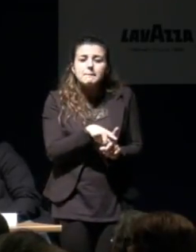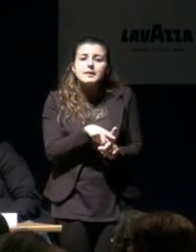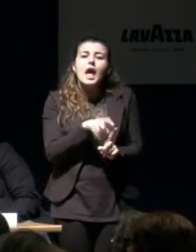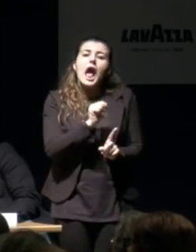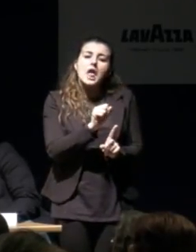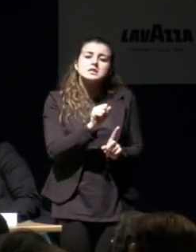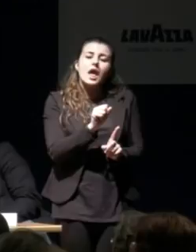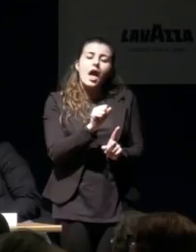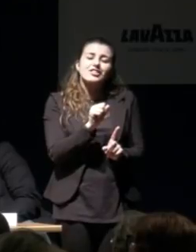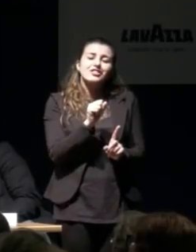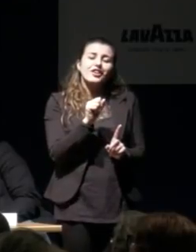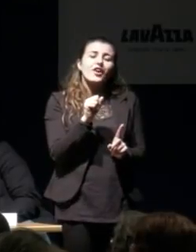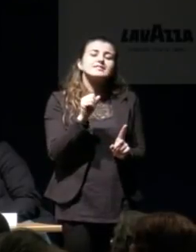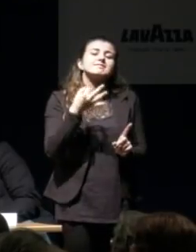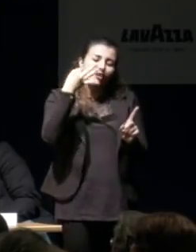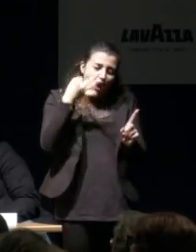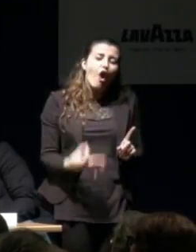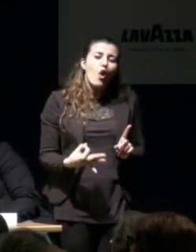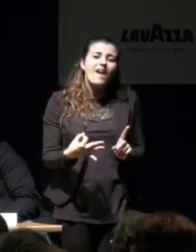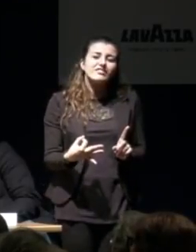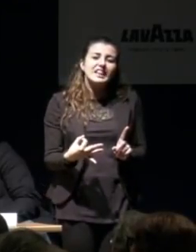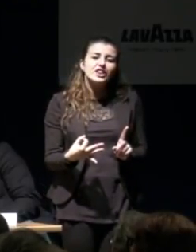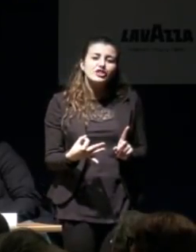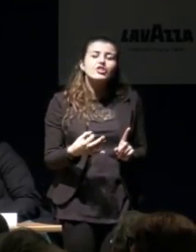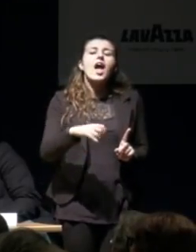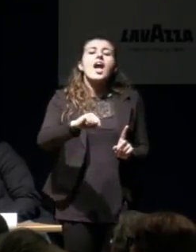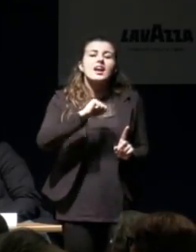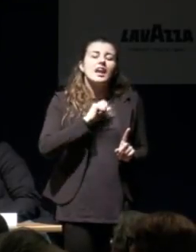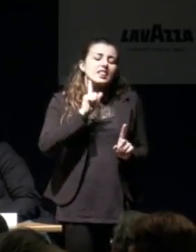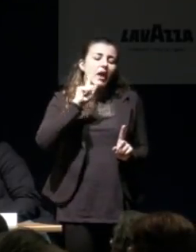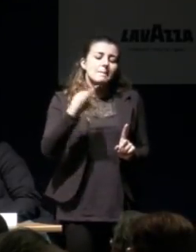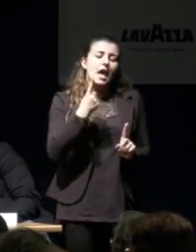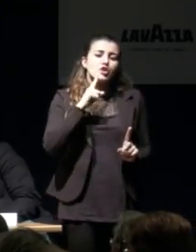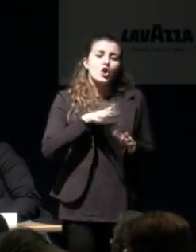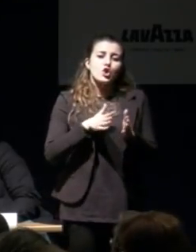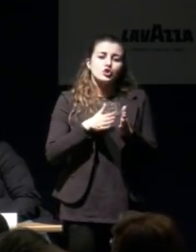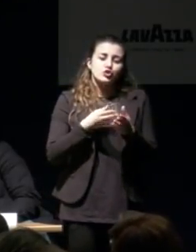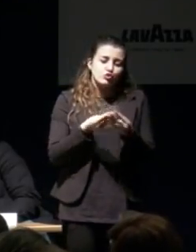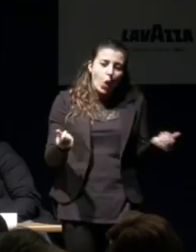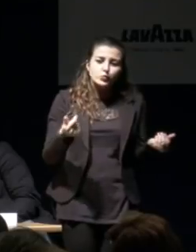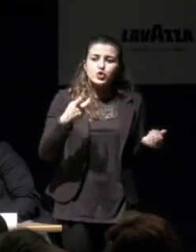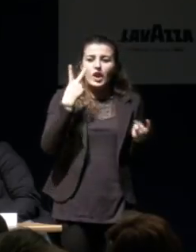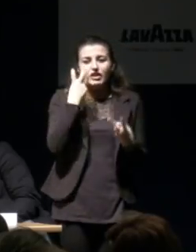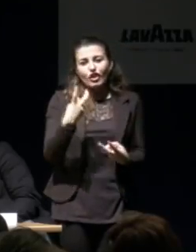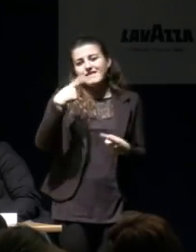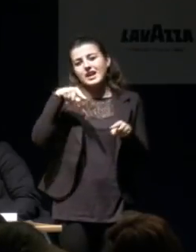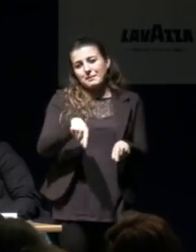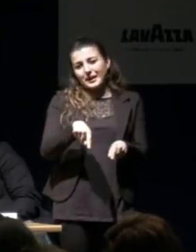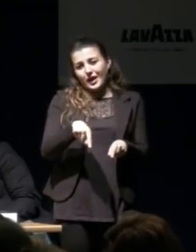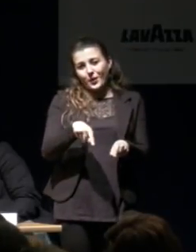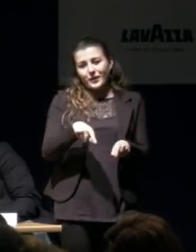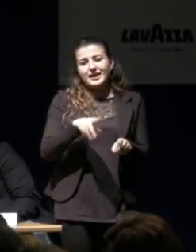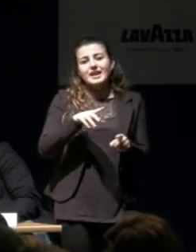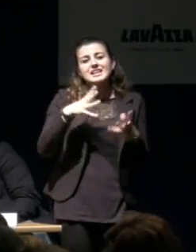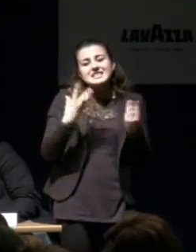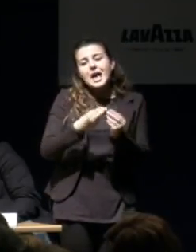convinse si convinse del fatto che era il meglio che potesse trovare dove trovarsi insieme a